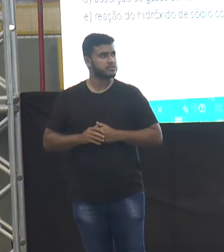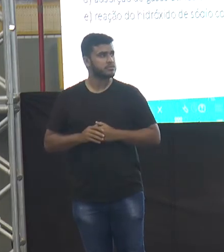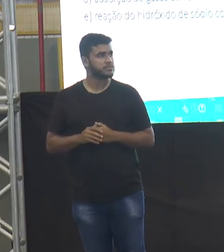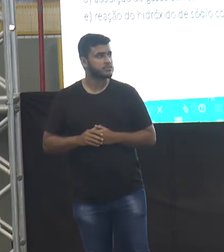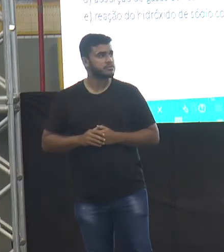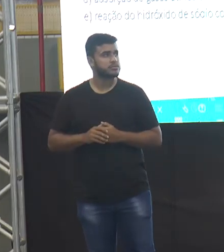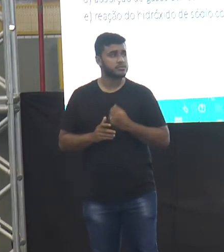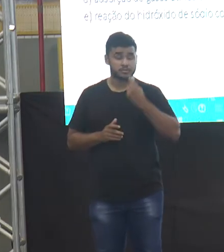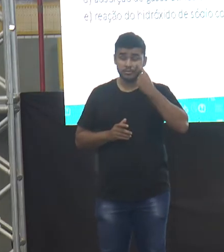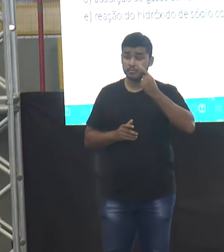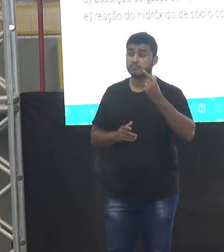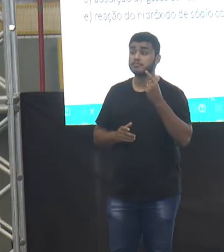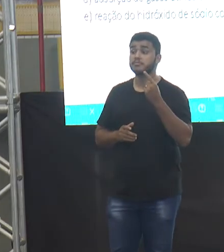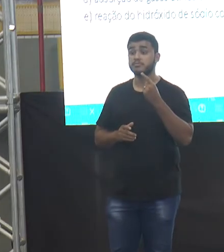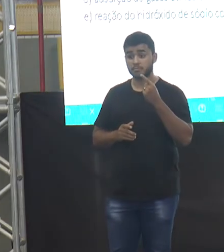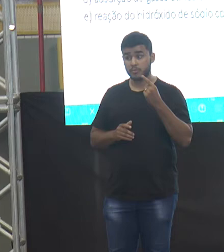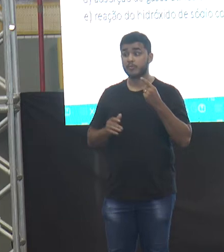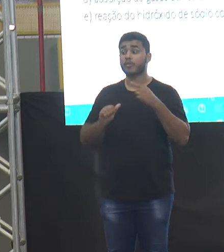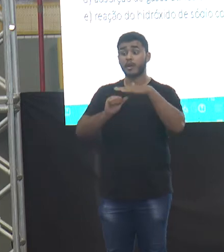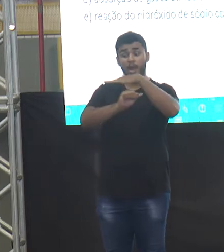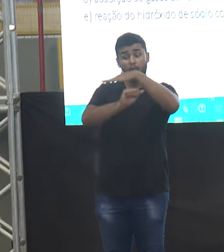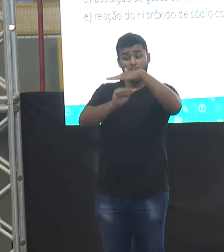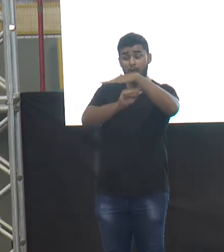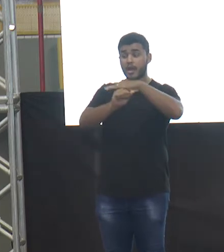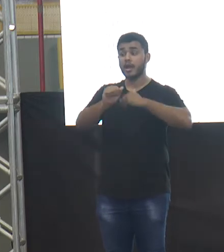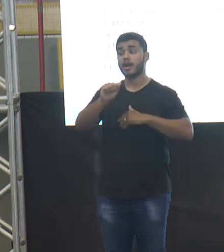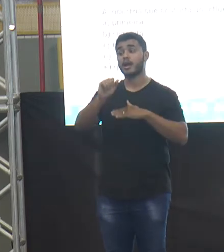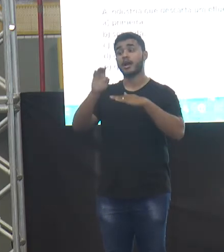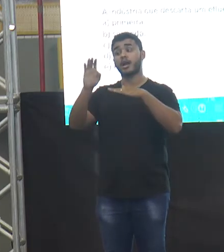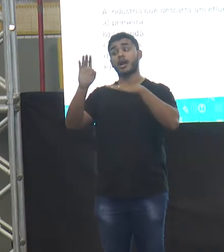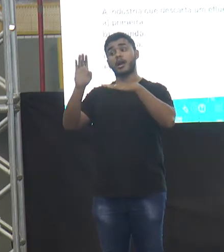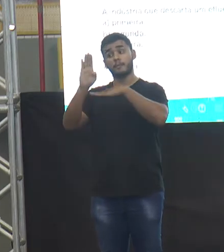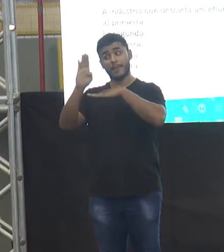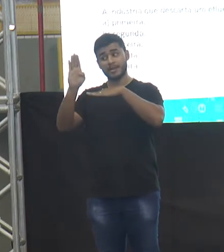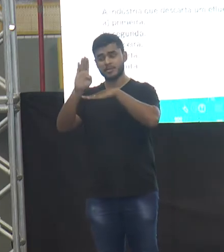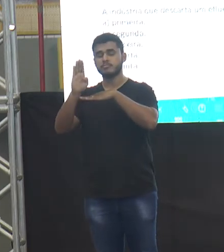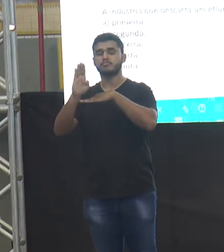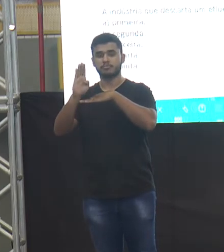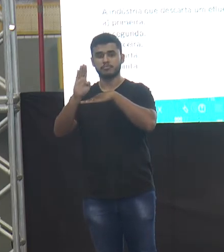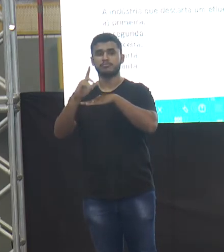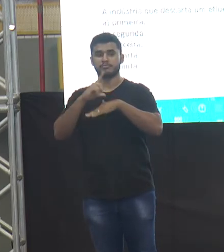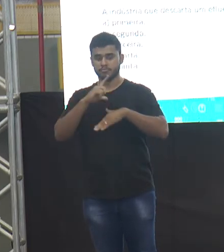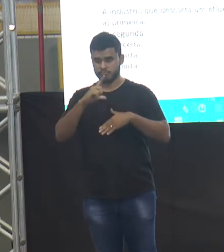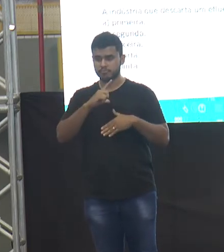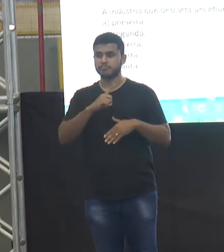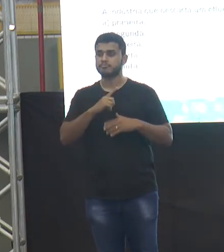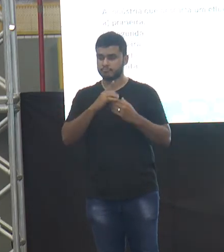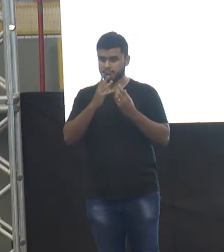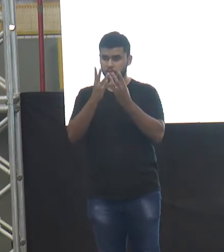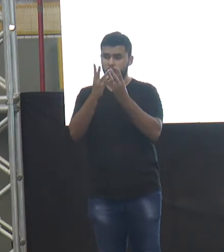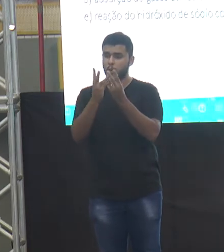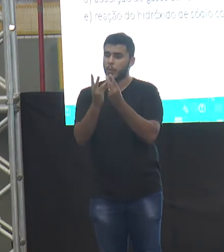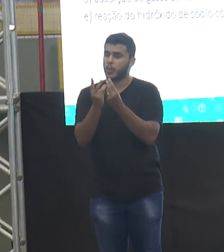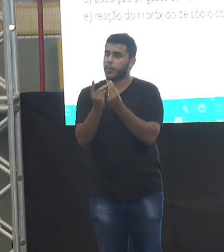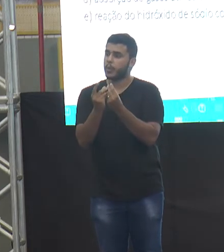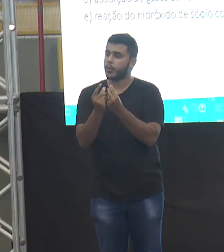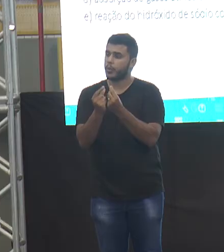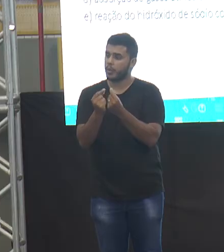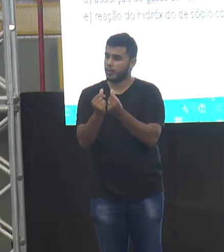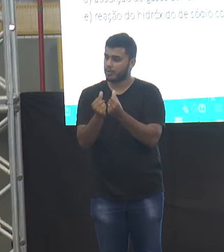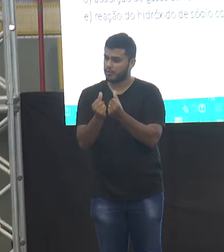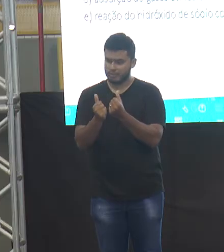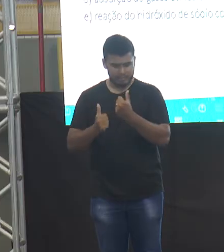Gente, tanto o ácido como a base provocam